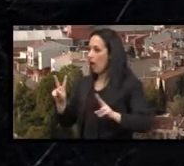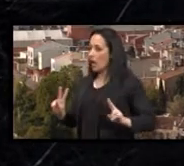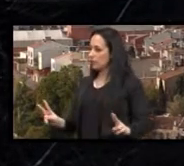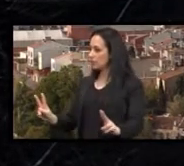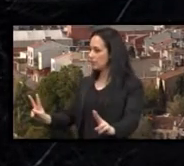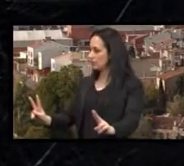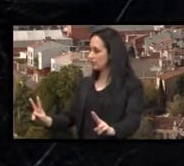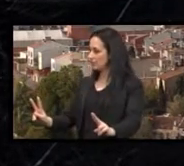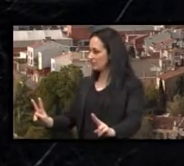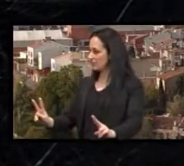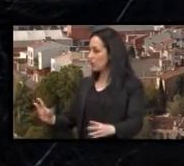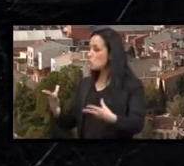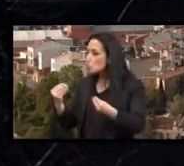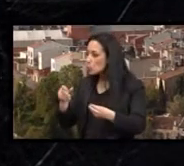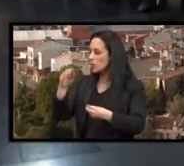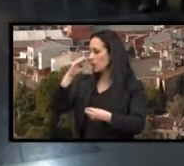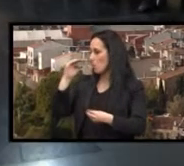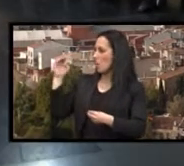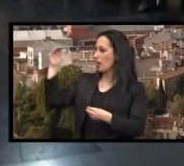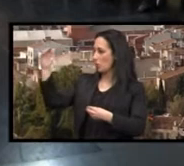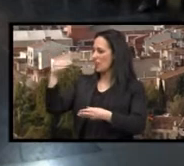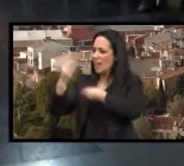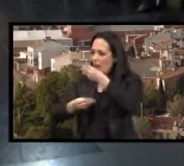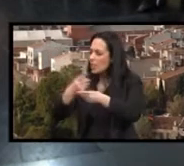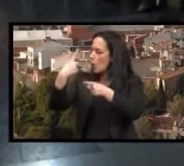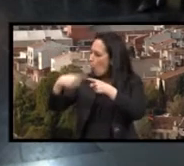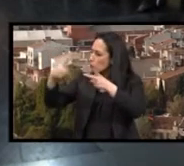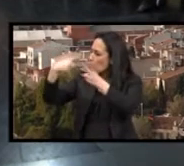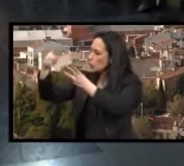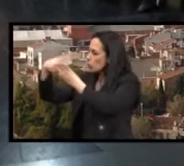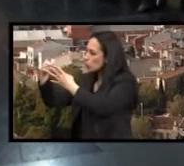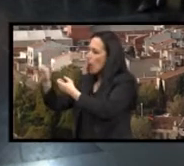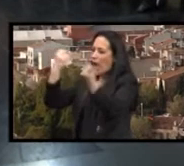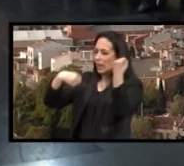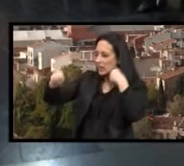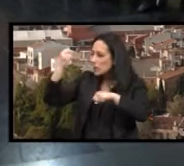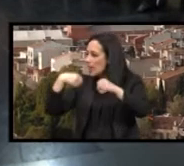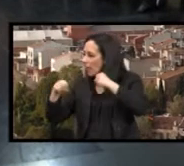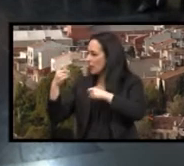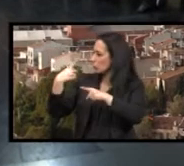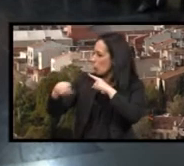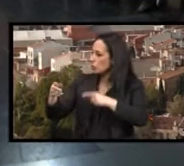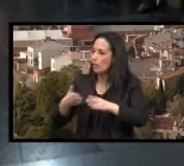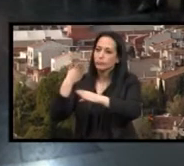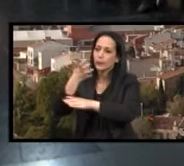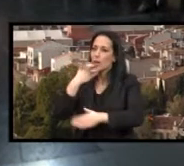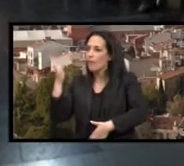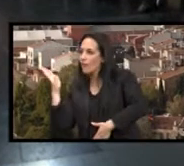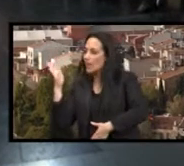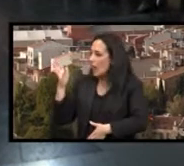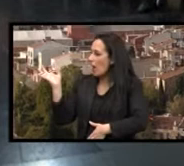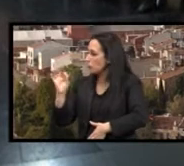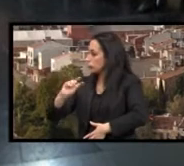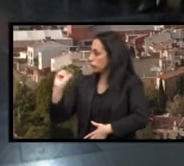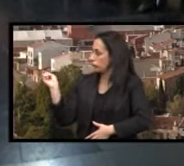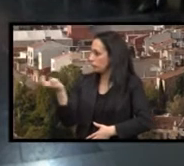sempre i molta gent està fent coses, constantment els casals estan fent d'activitats i de gent que fa coses i va a ballar i va aquí a ballar i